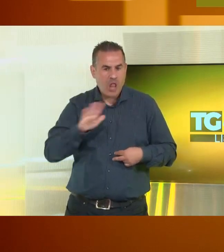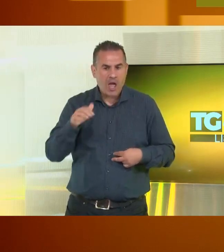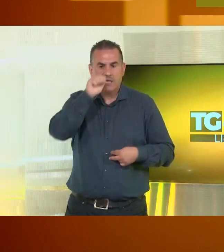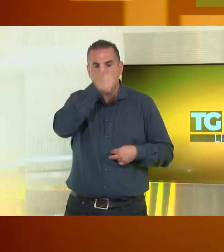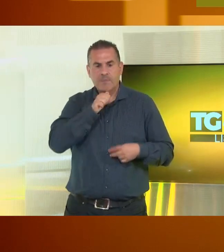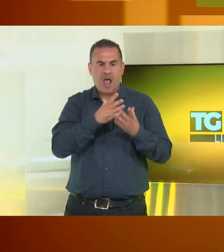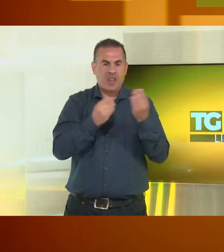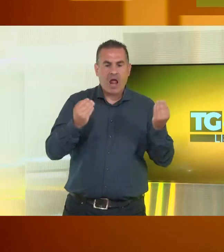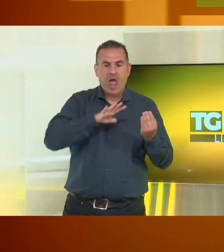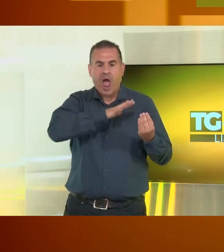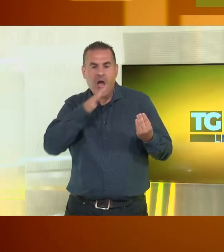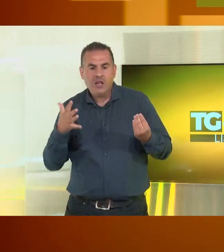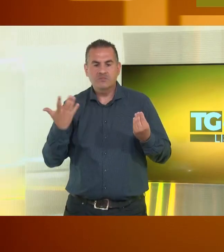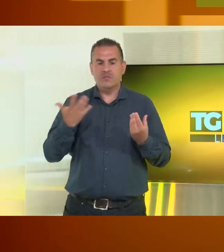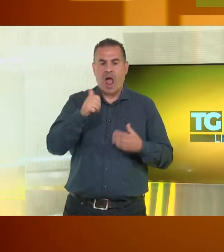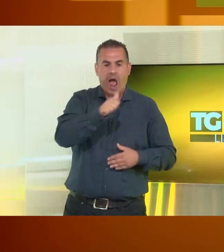il decesso.